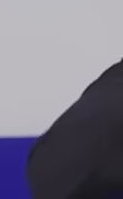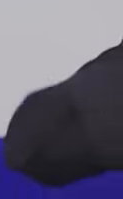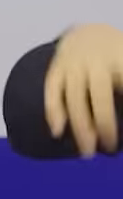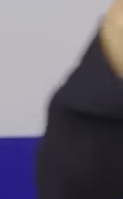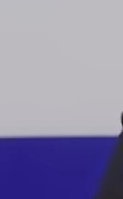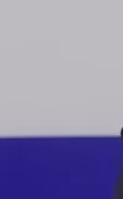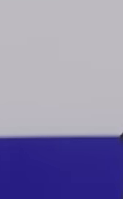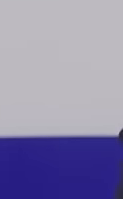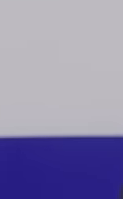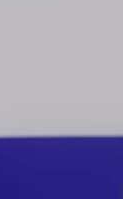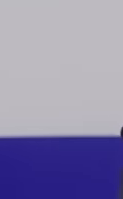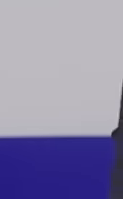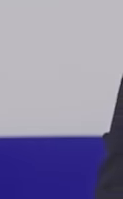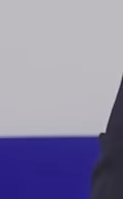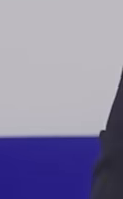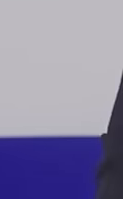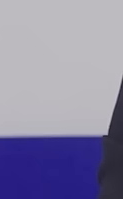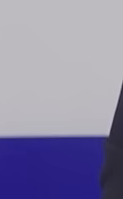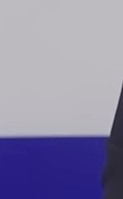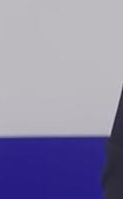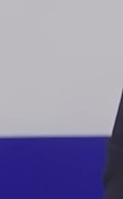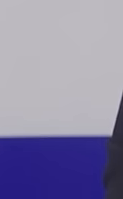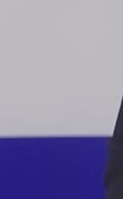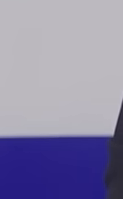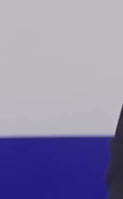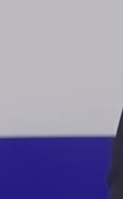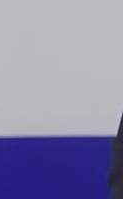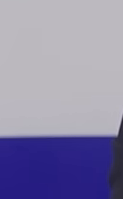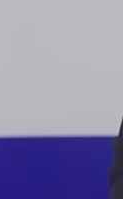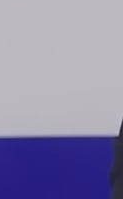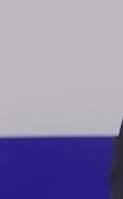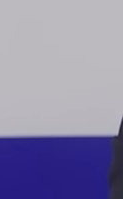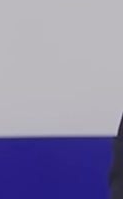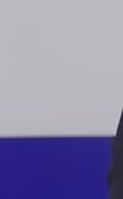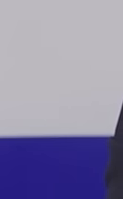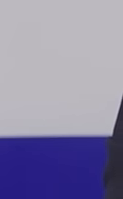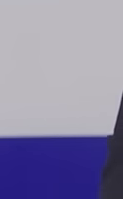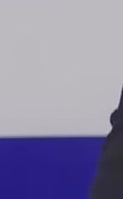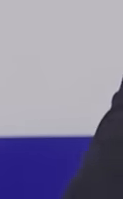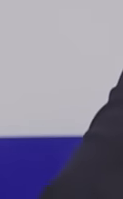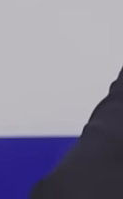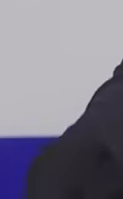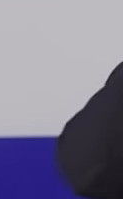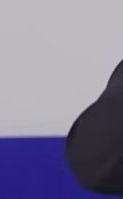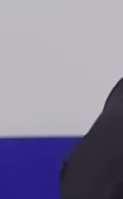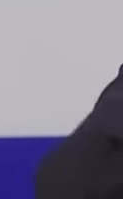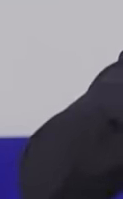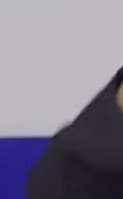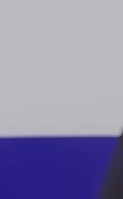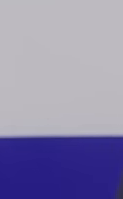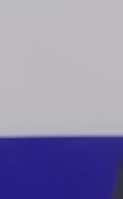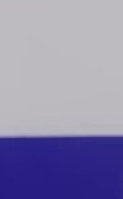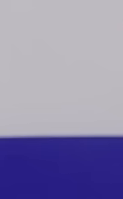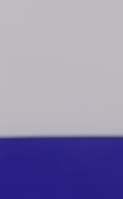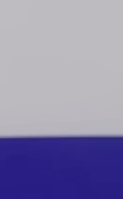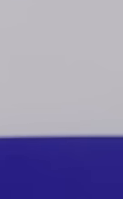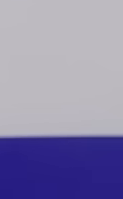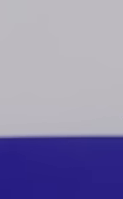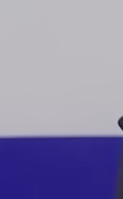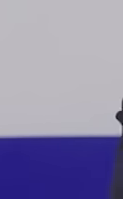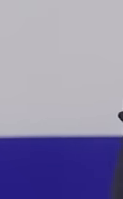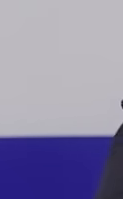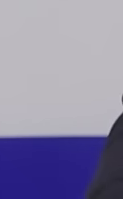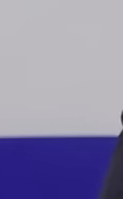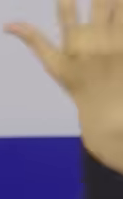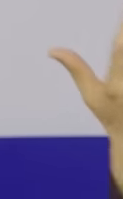기반도 만들어질 것입니다. 여기에 지방 우대형 세금 감면 제도 규제